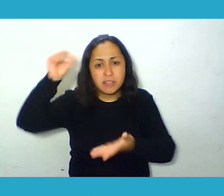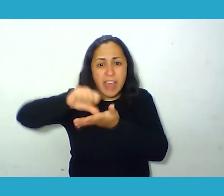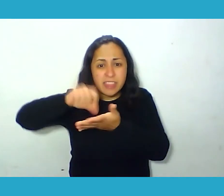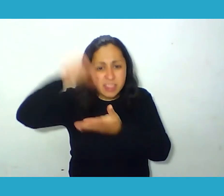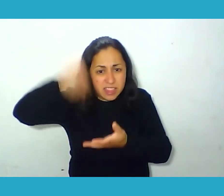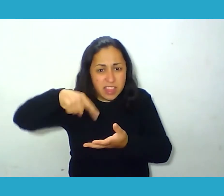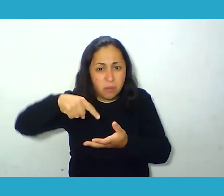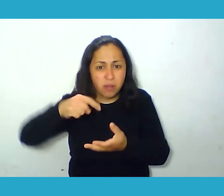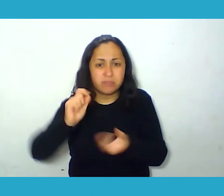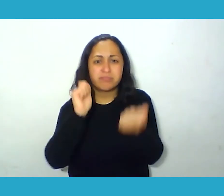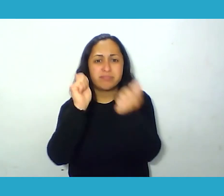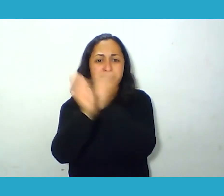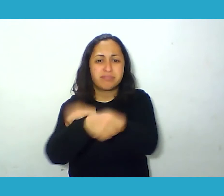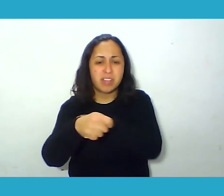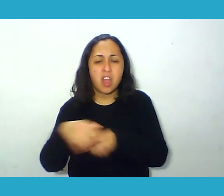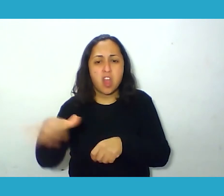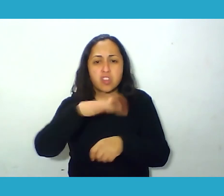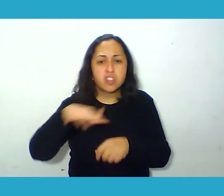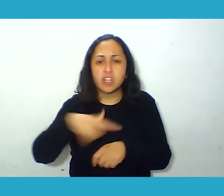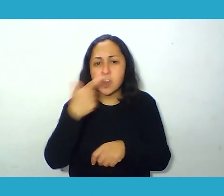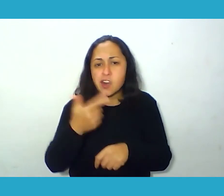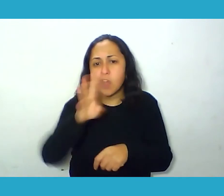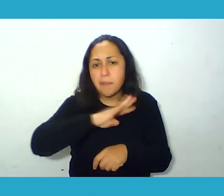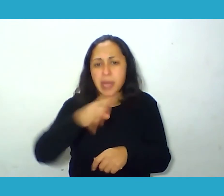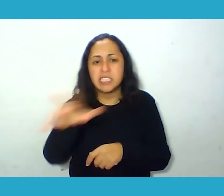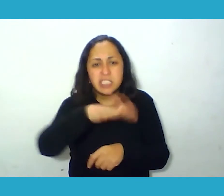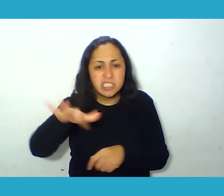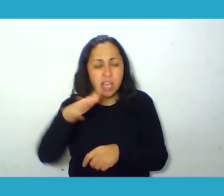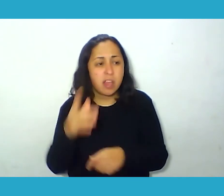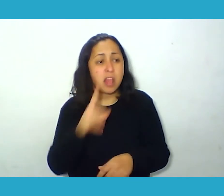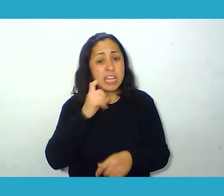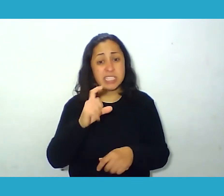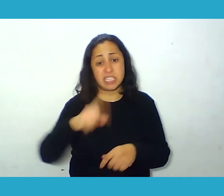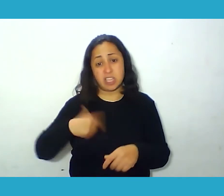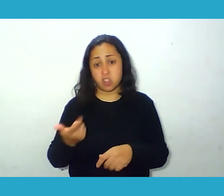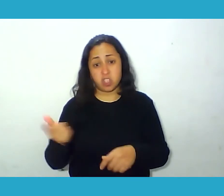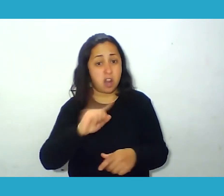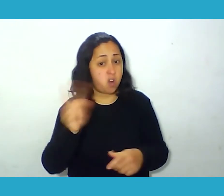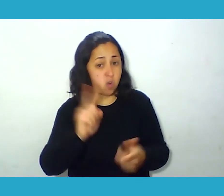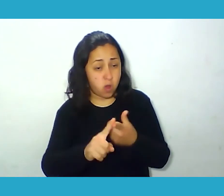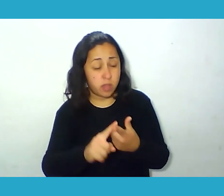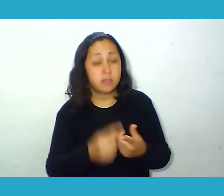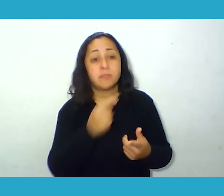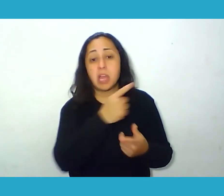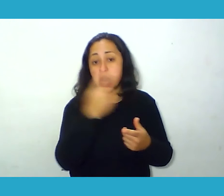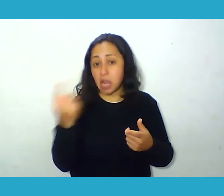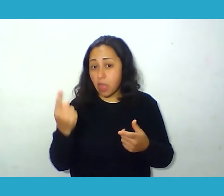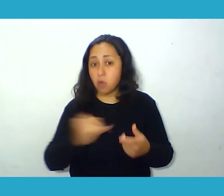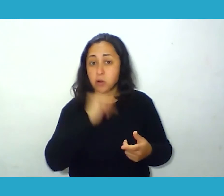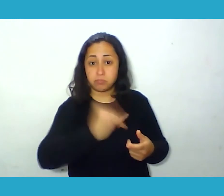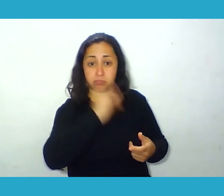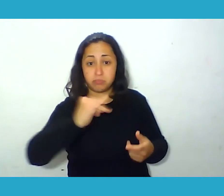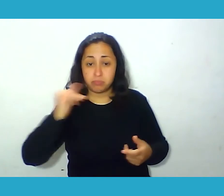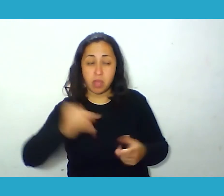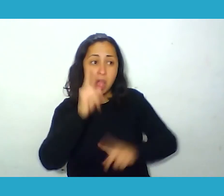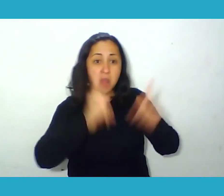amarillas. Extremo suficiente para el rechazo de este proyecto. Este proyecto no tiene licencia social. Se vio en cada uno de los expositores, excepto